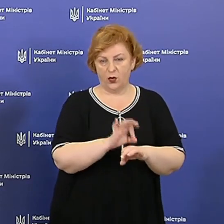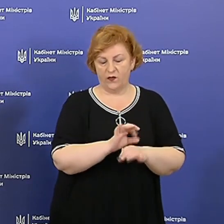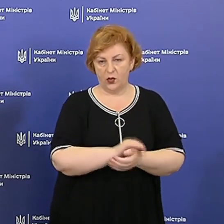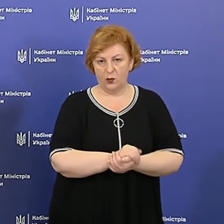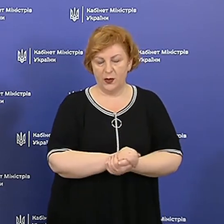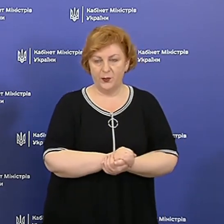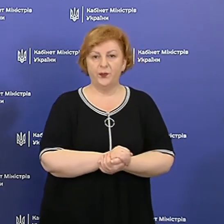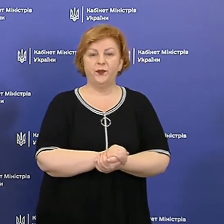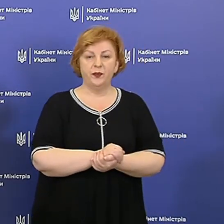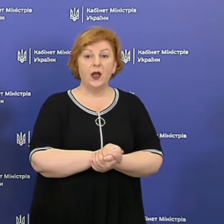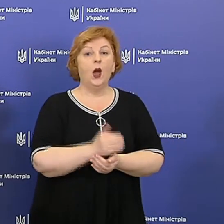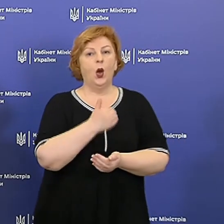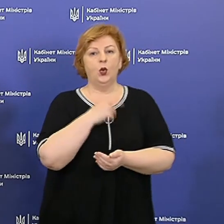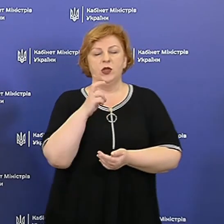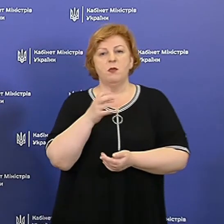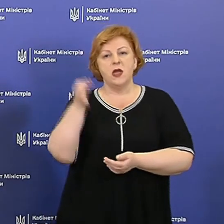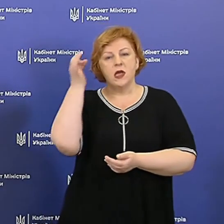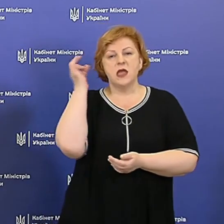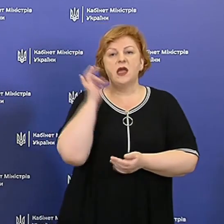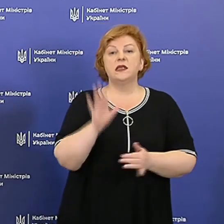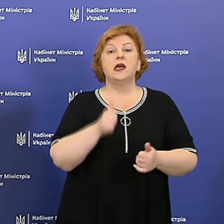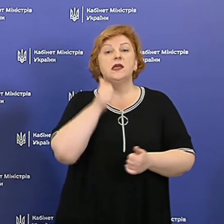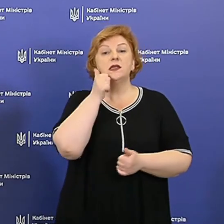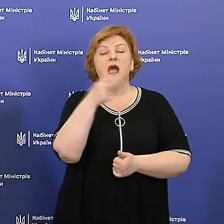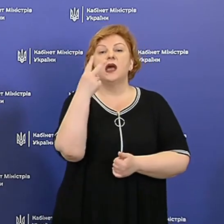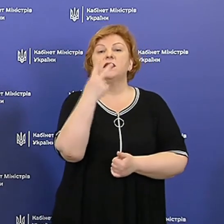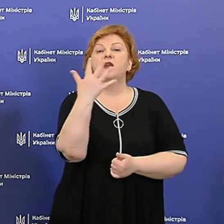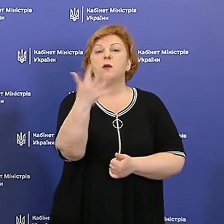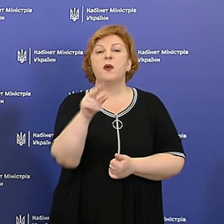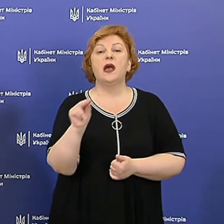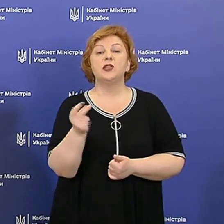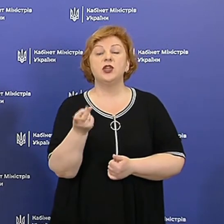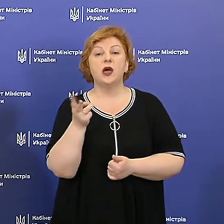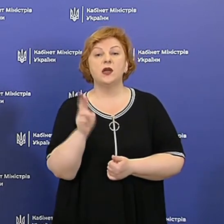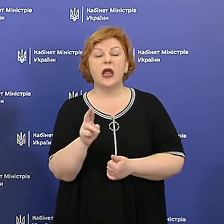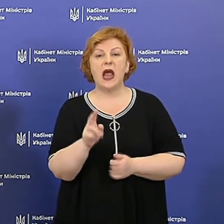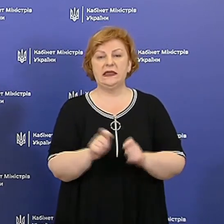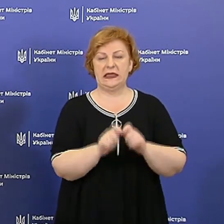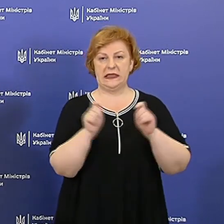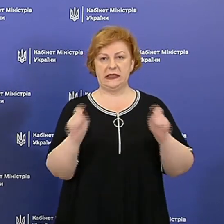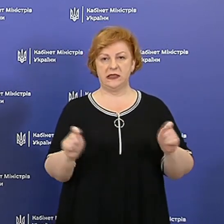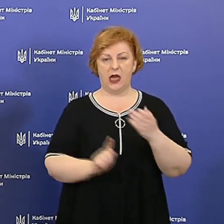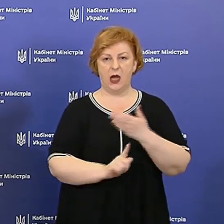хвороби. Хотів би нагадати, що завтра, 25 червня,